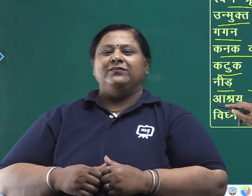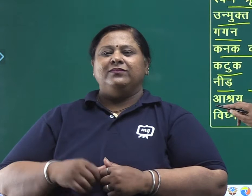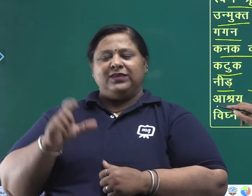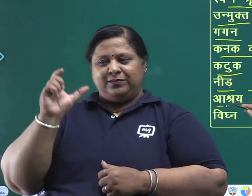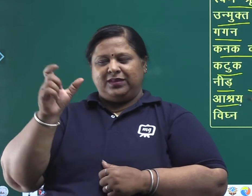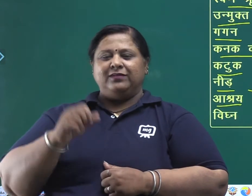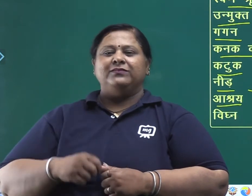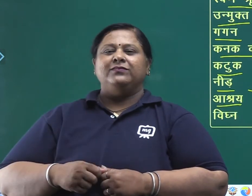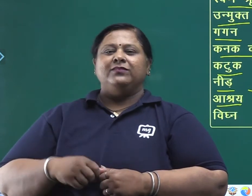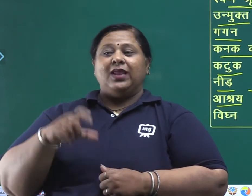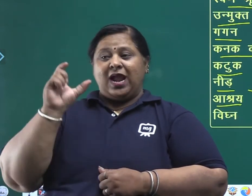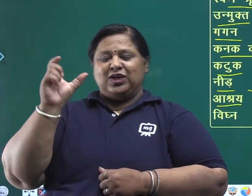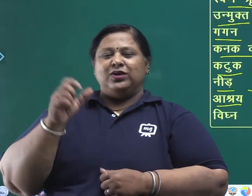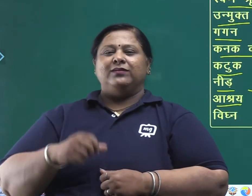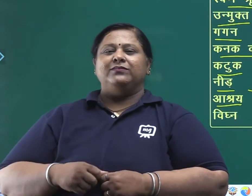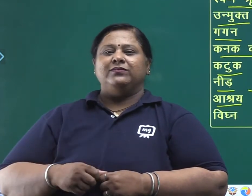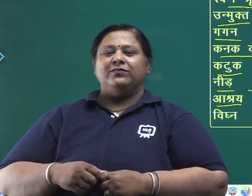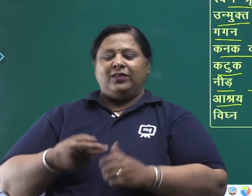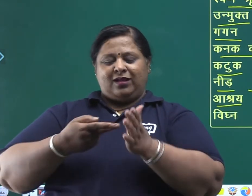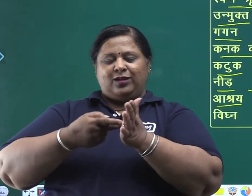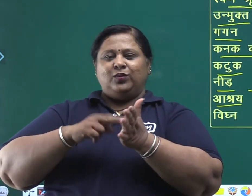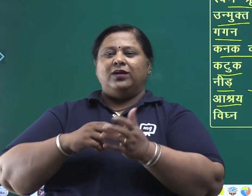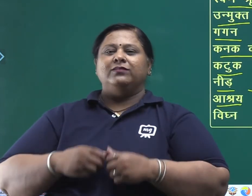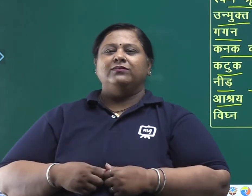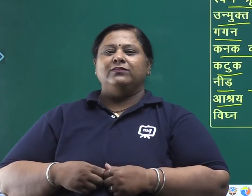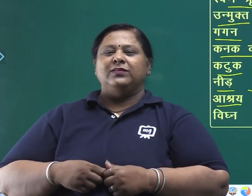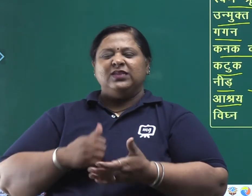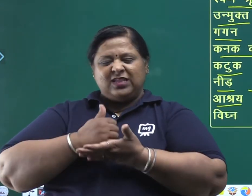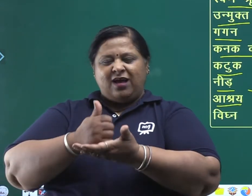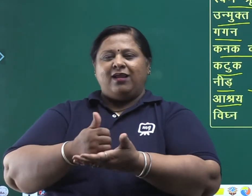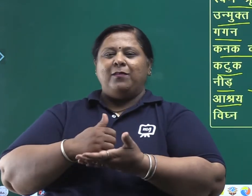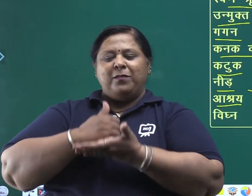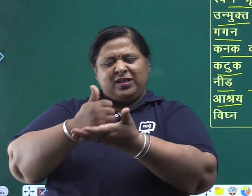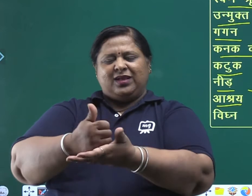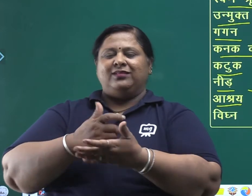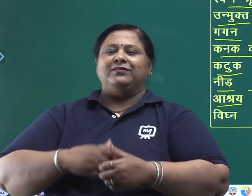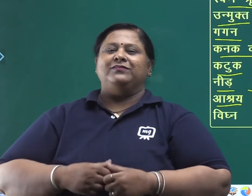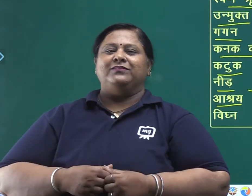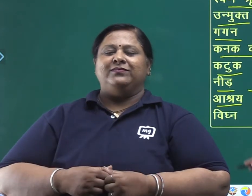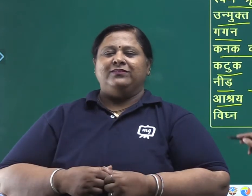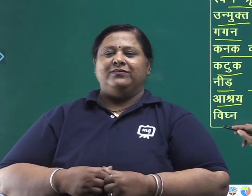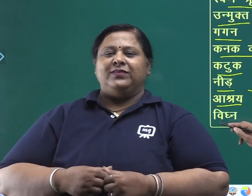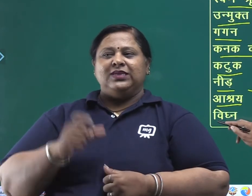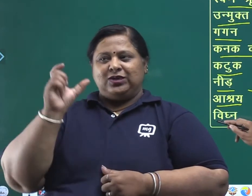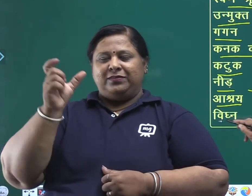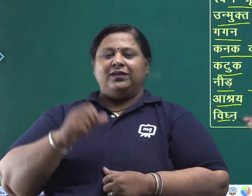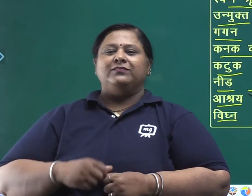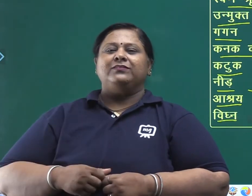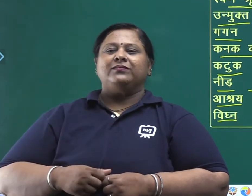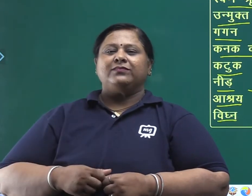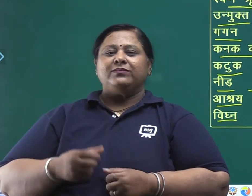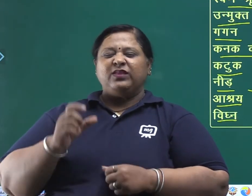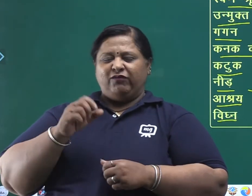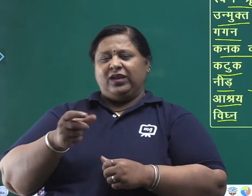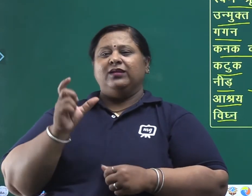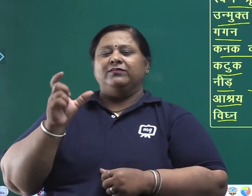शब्द है आश्रय, अर्थ होगा सहारा, मदद। शब्द है